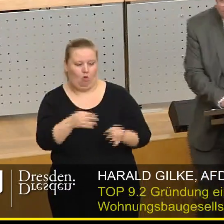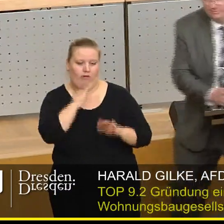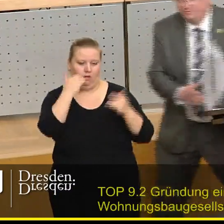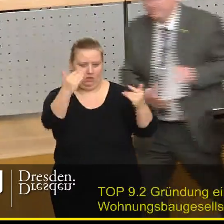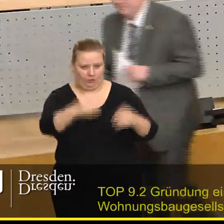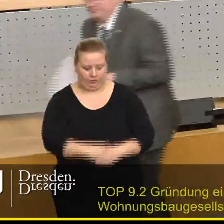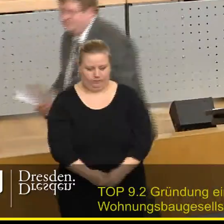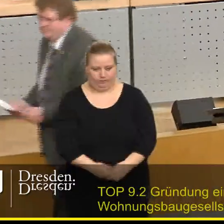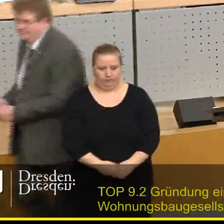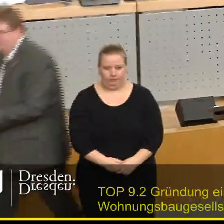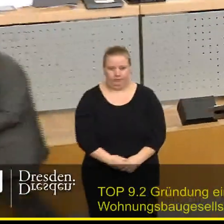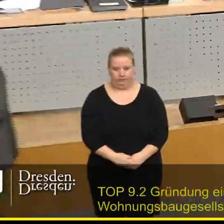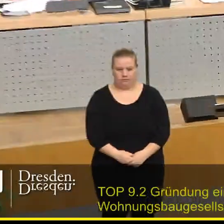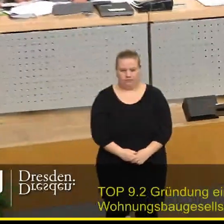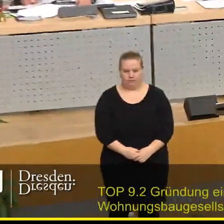Dank.